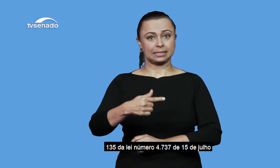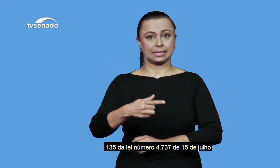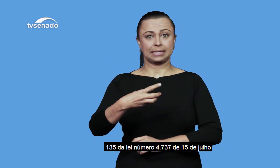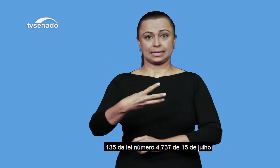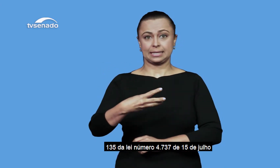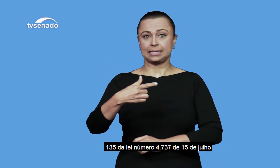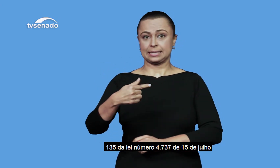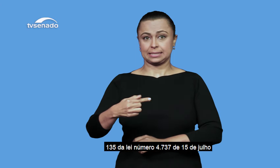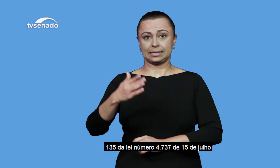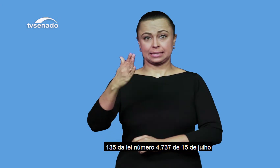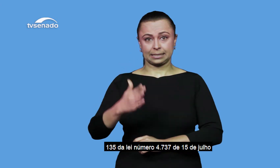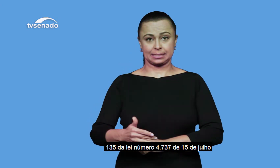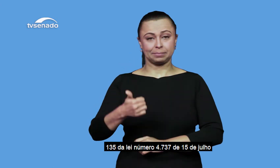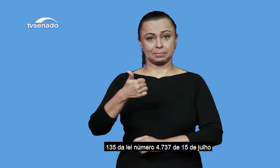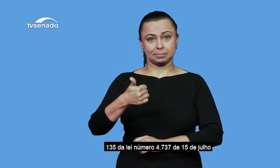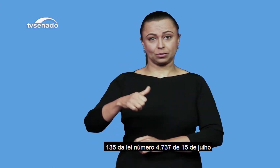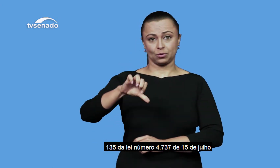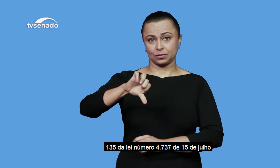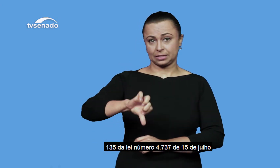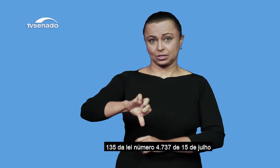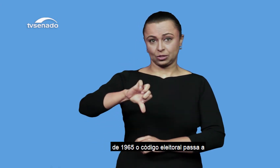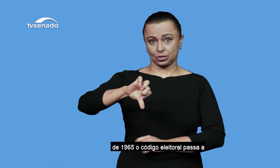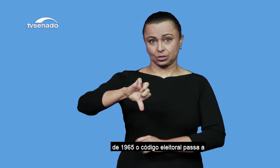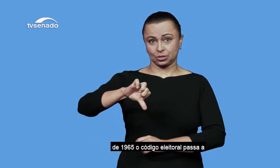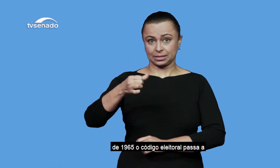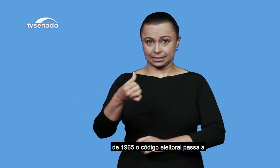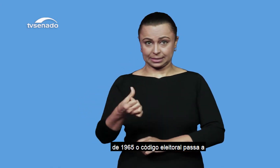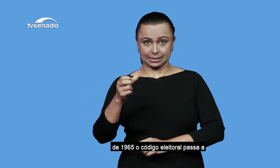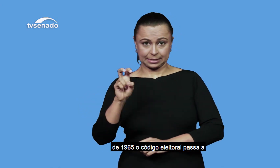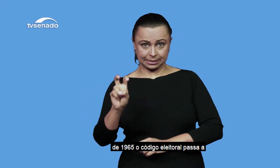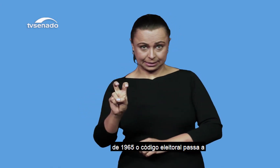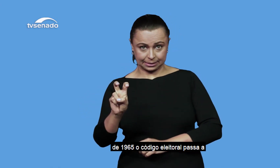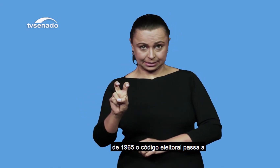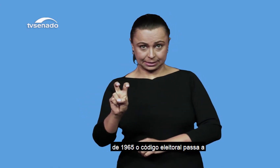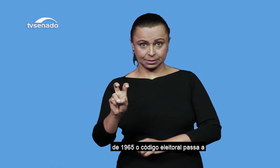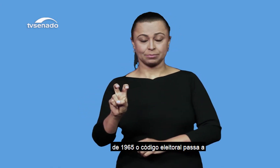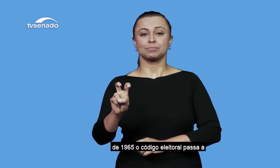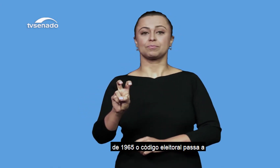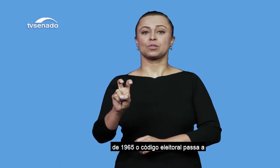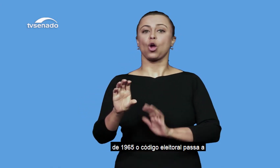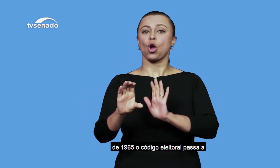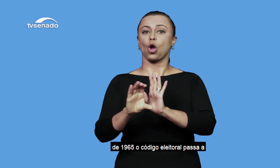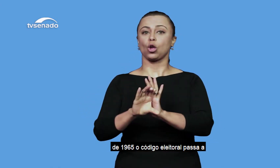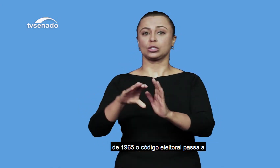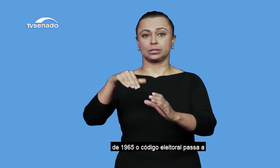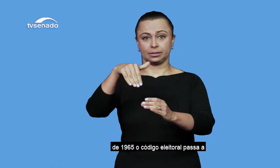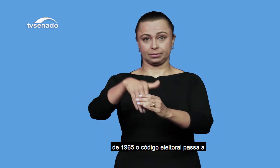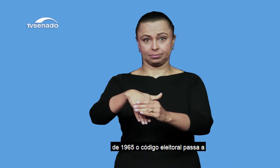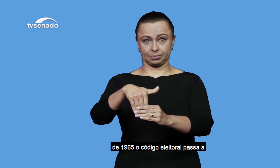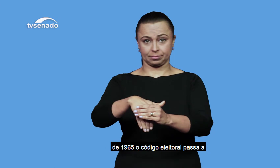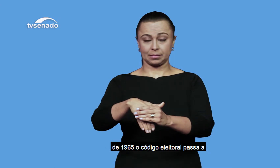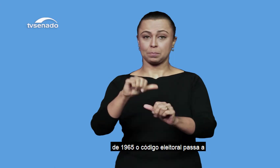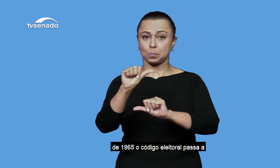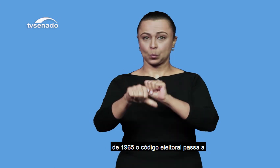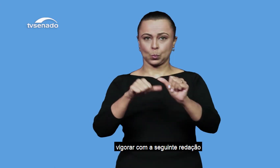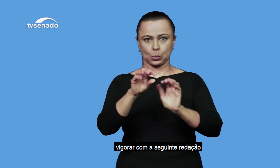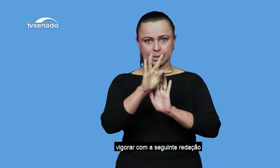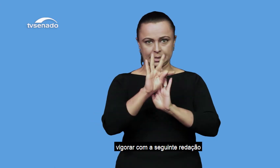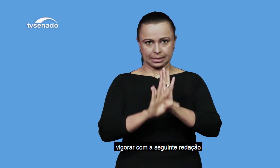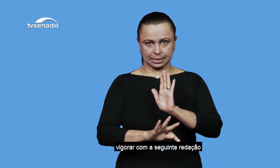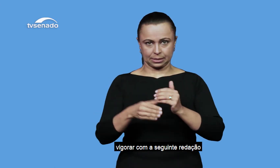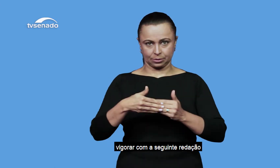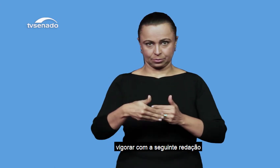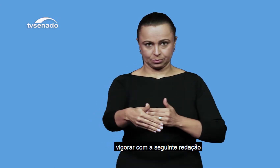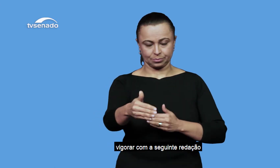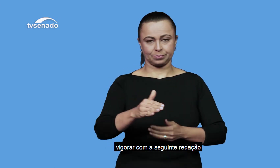4.737 de 15 de julho de 1965 o código eleitoral passa a vigorar com a seguinte